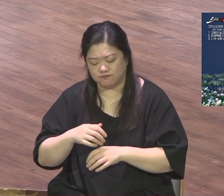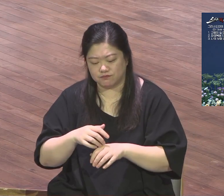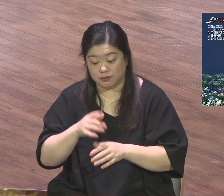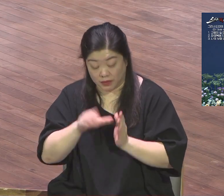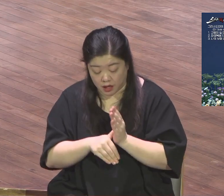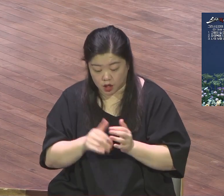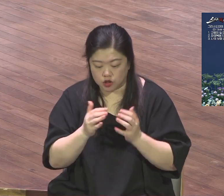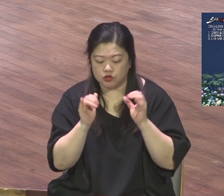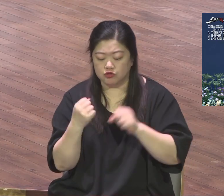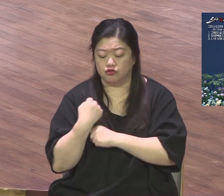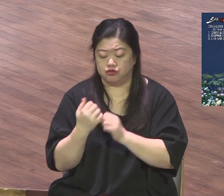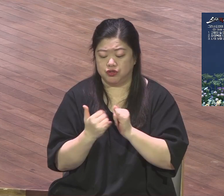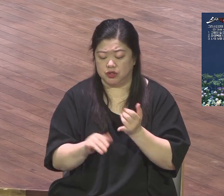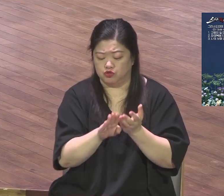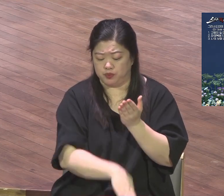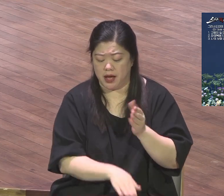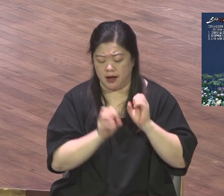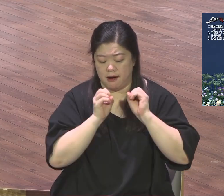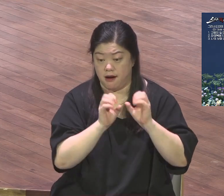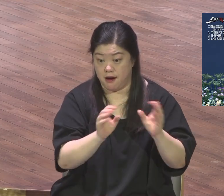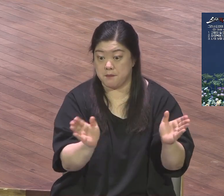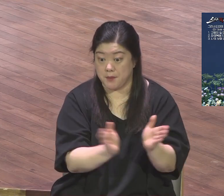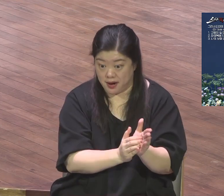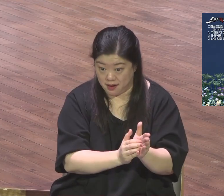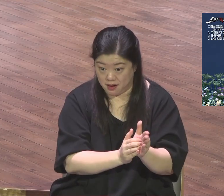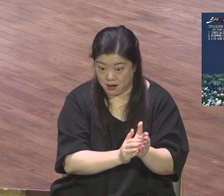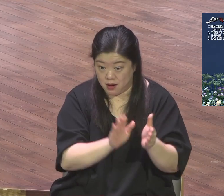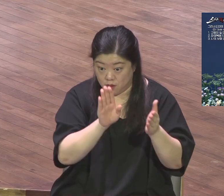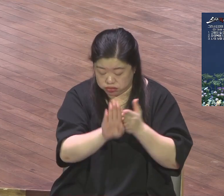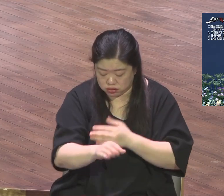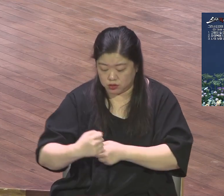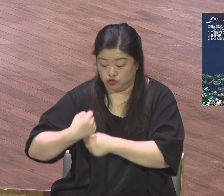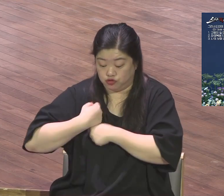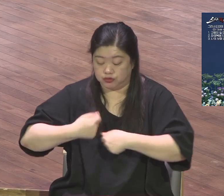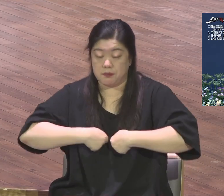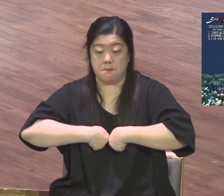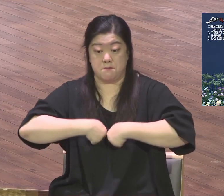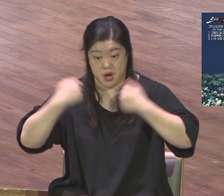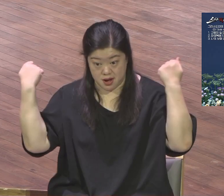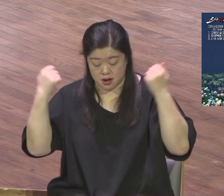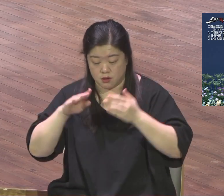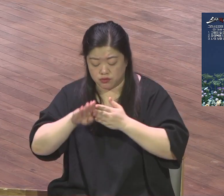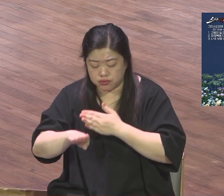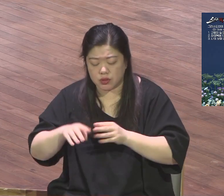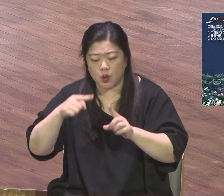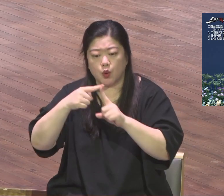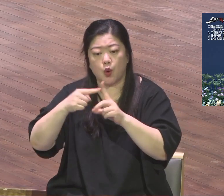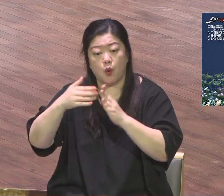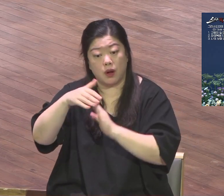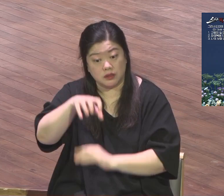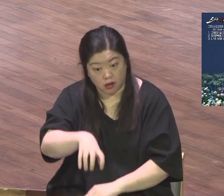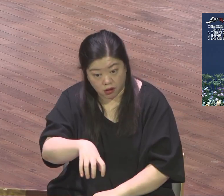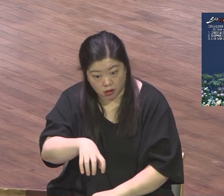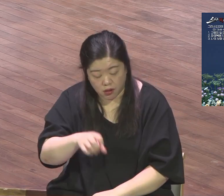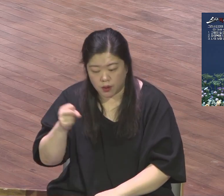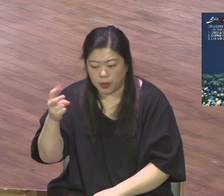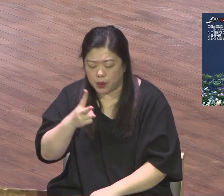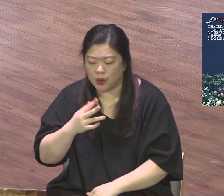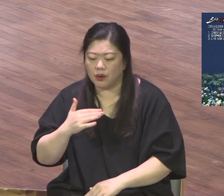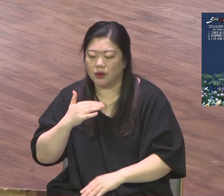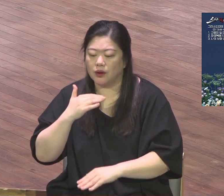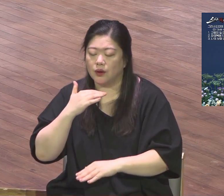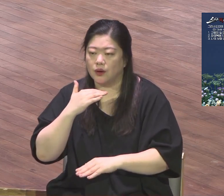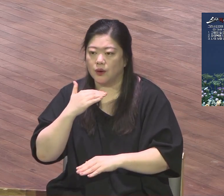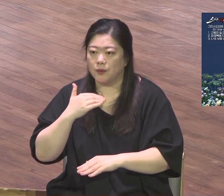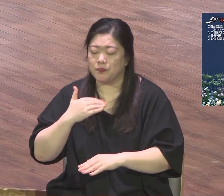전도했고, 또 제가 이제 목회하는 현장에서 뭐 은퇴할 때 생겼던